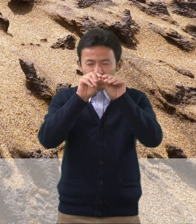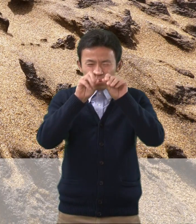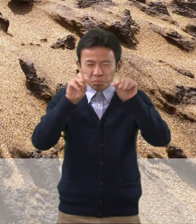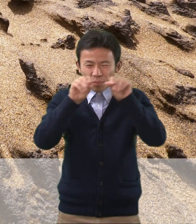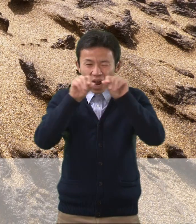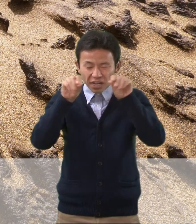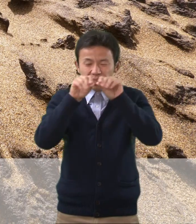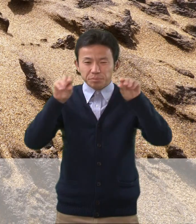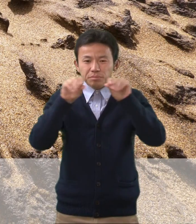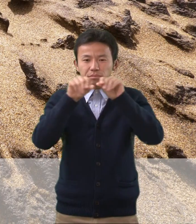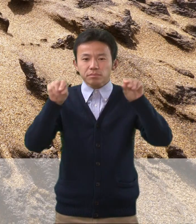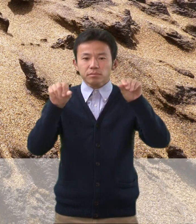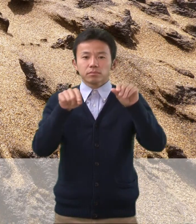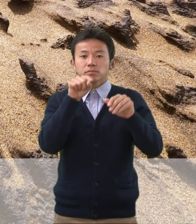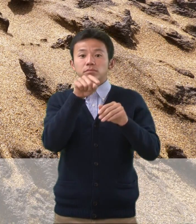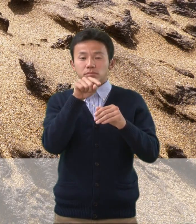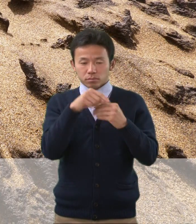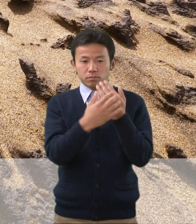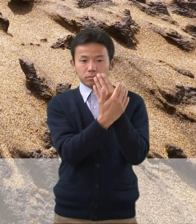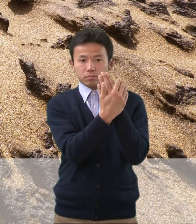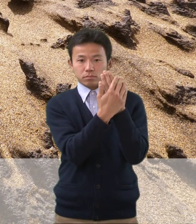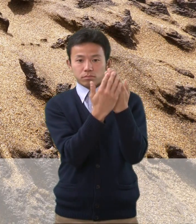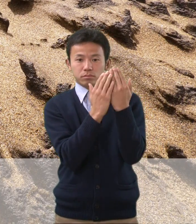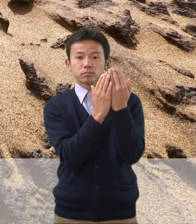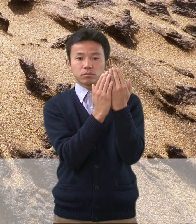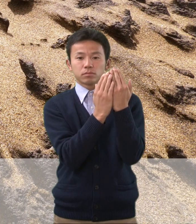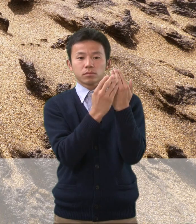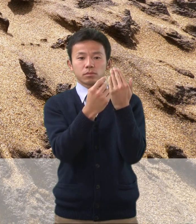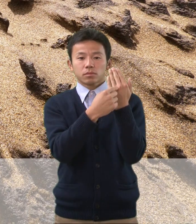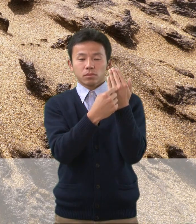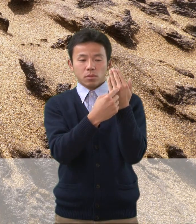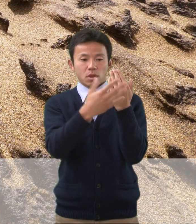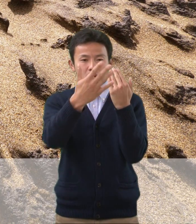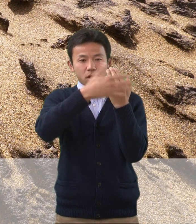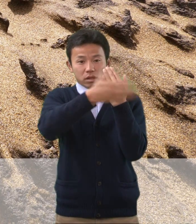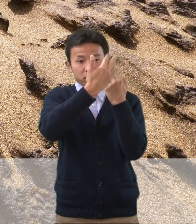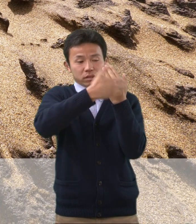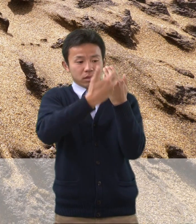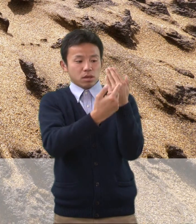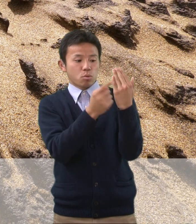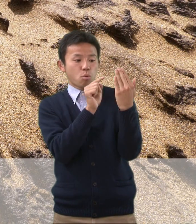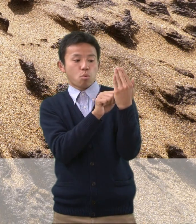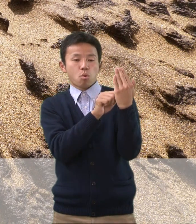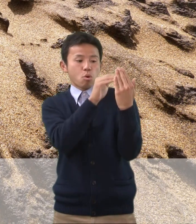れ風側の砂をから守ってい